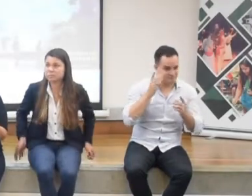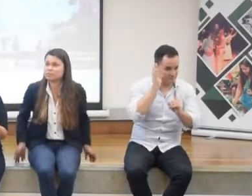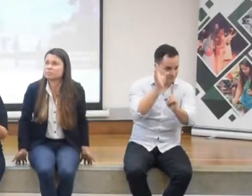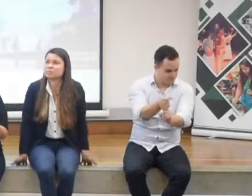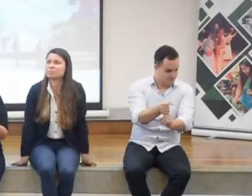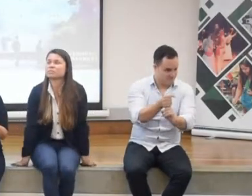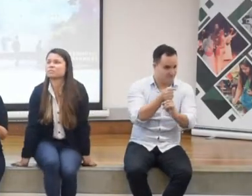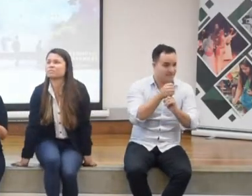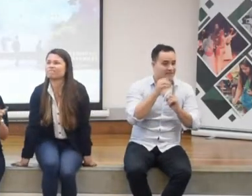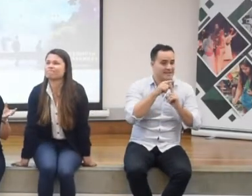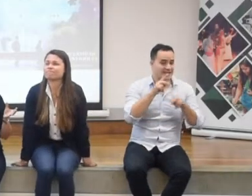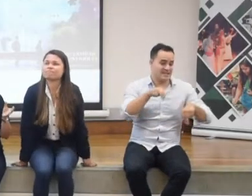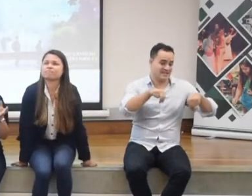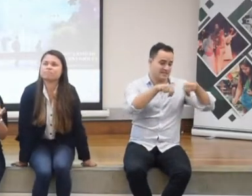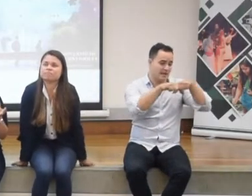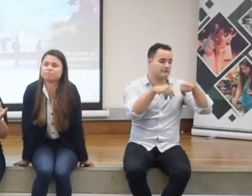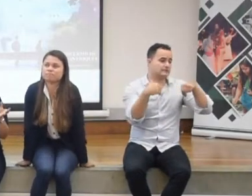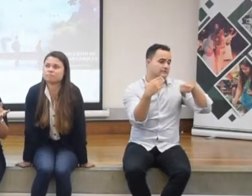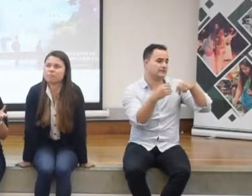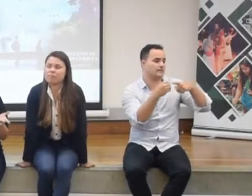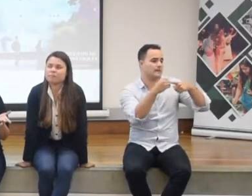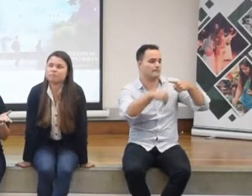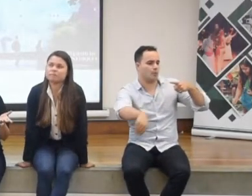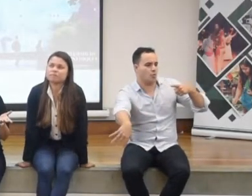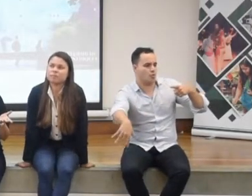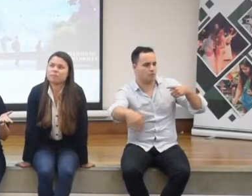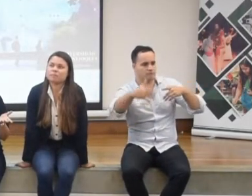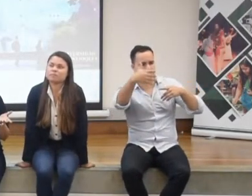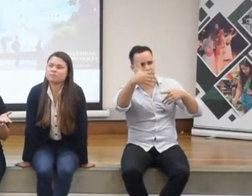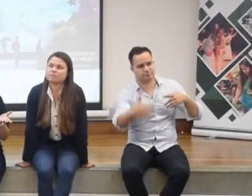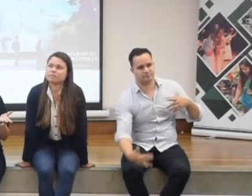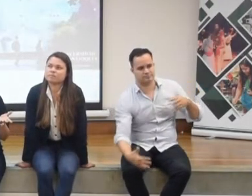otros. Ok.